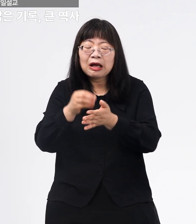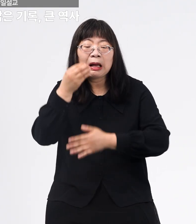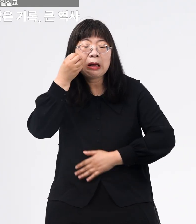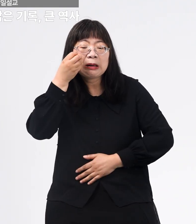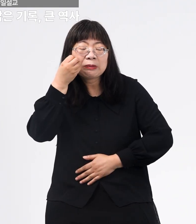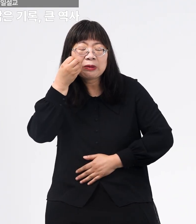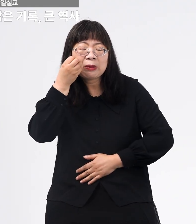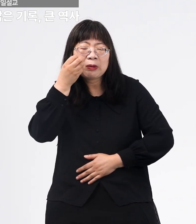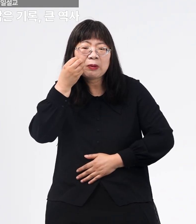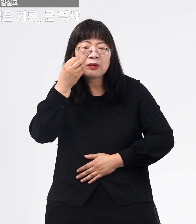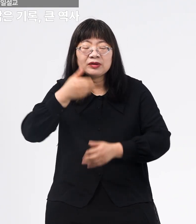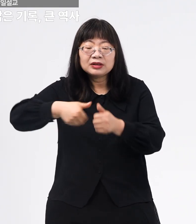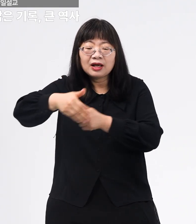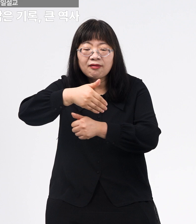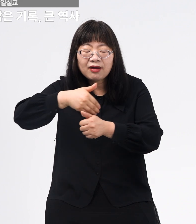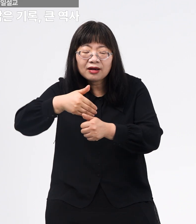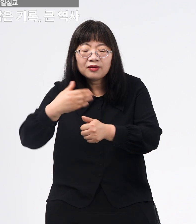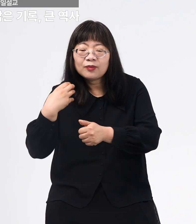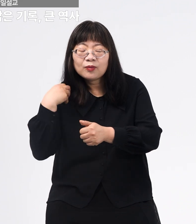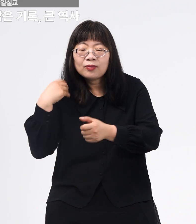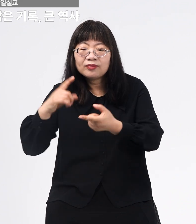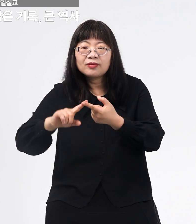오늘 좀 만나게 될 텐데